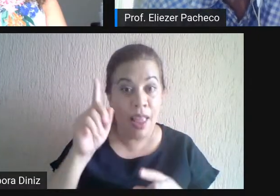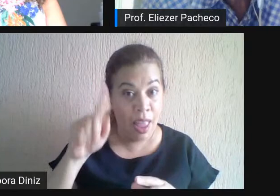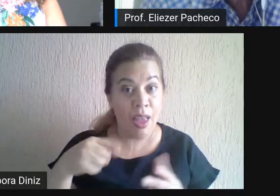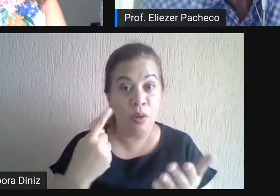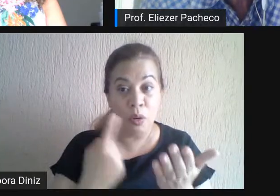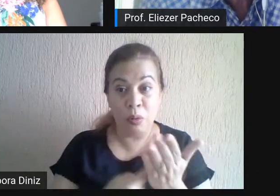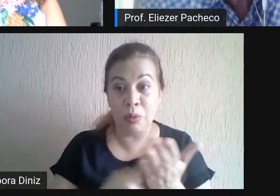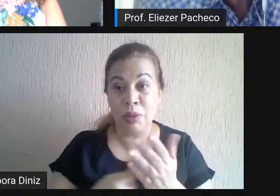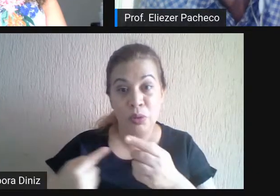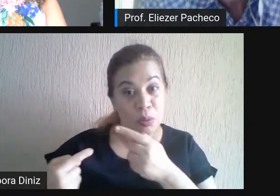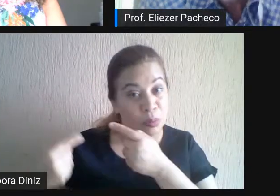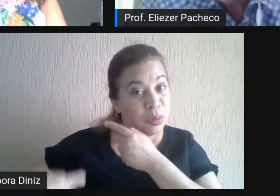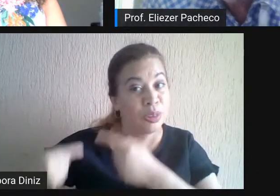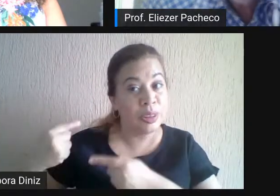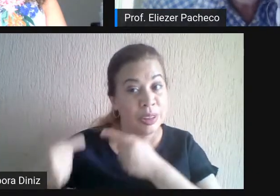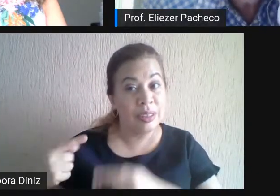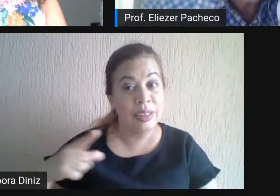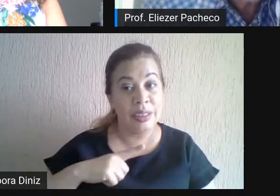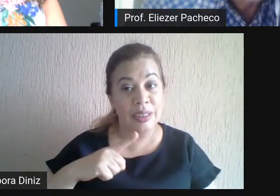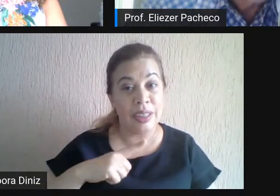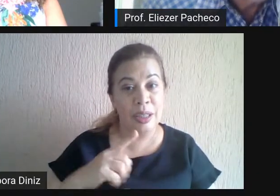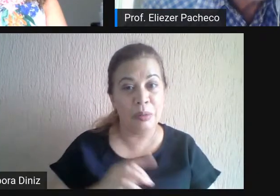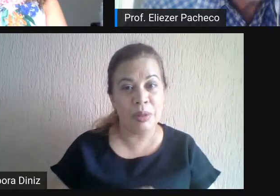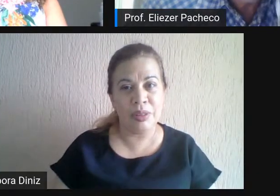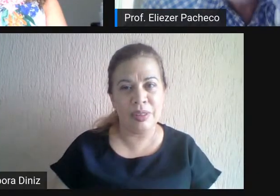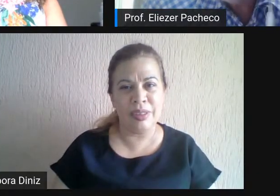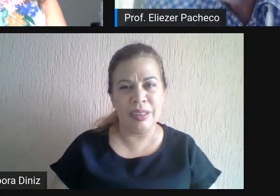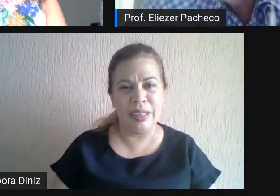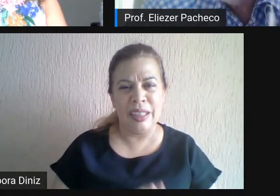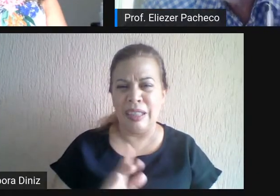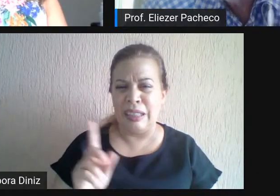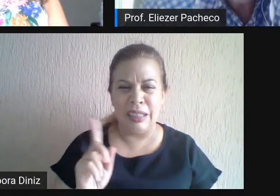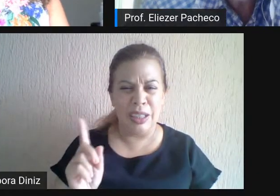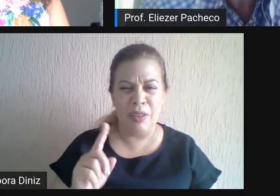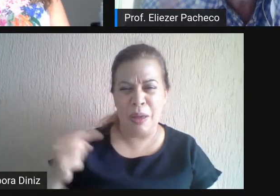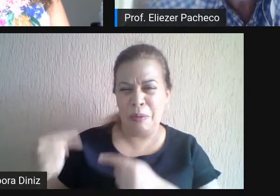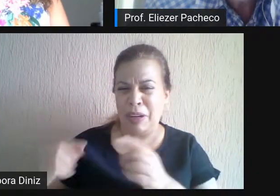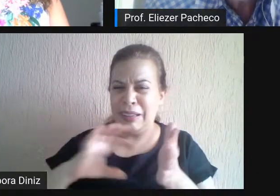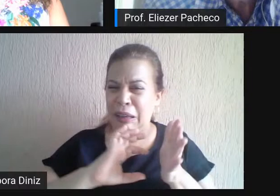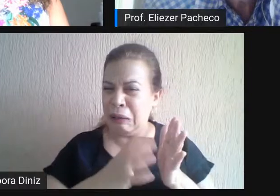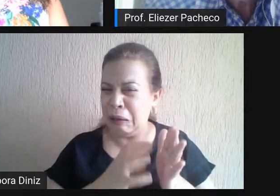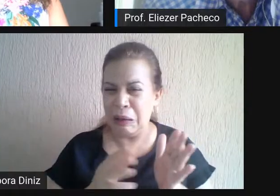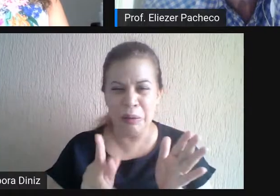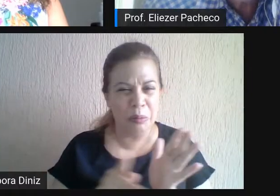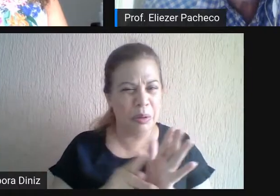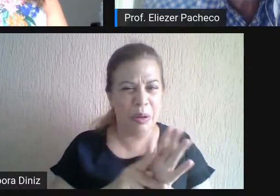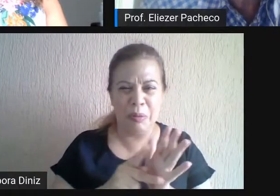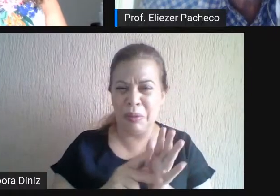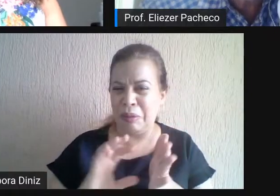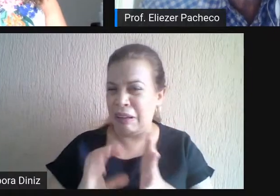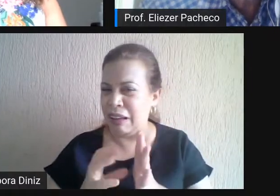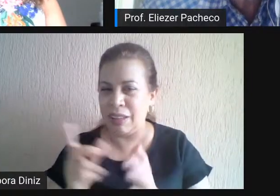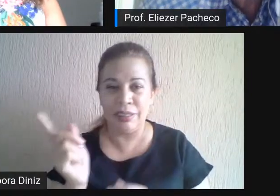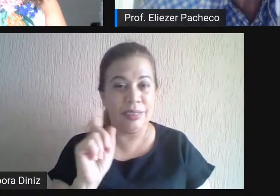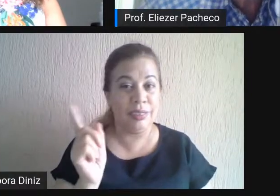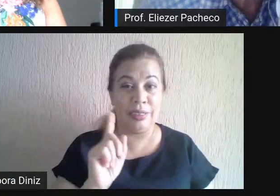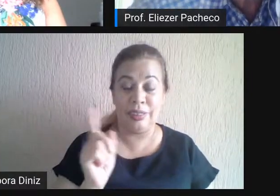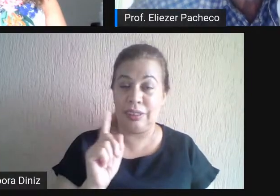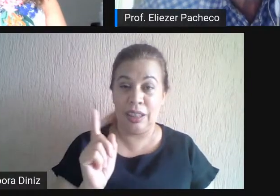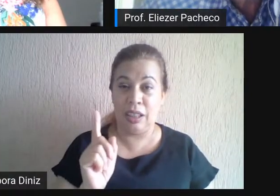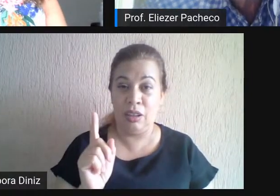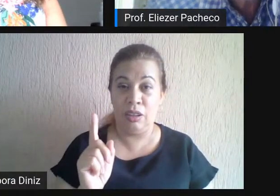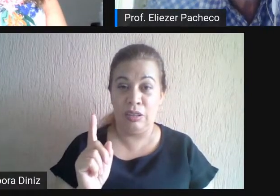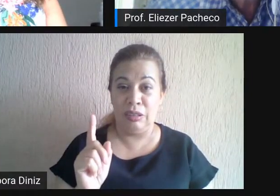temos. E eu não estou falando aqui política partidária, com esse ou com aquele partido, não tem nenhum desgosto do seu partido,